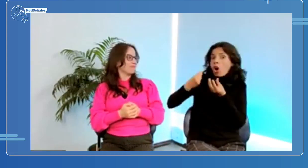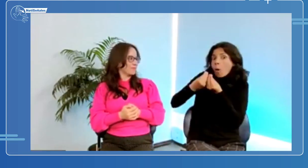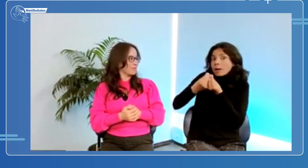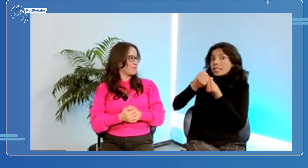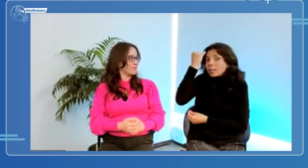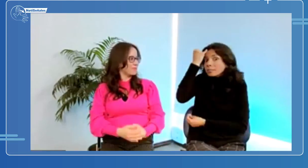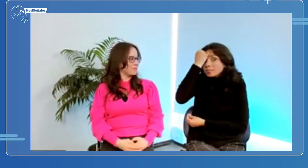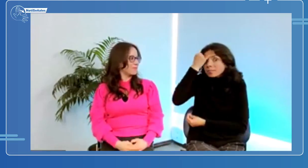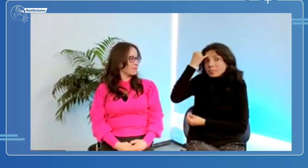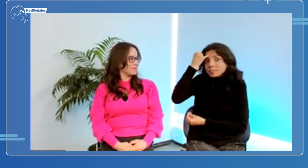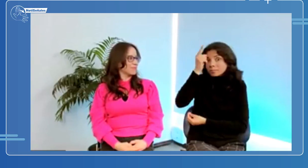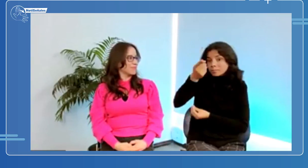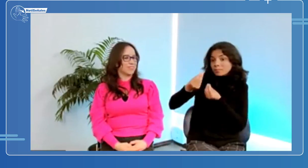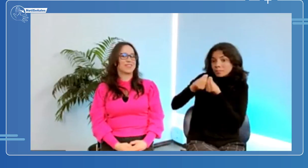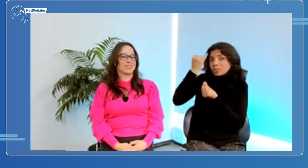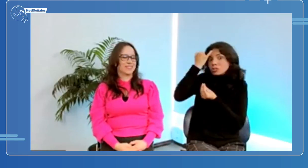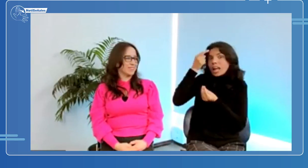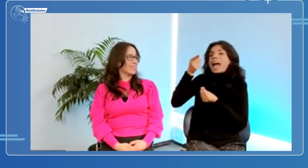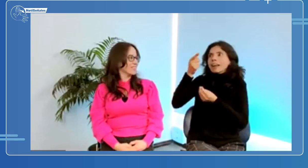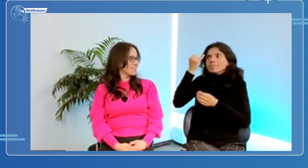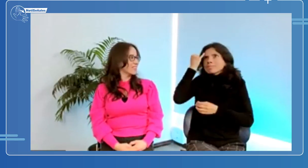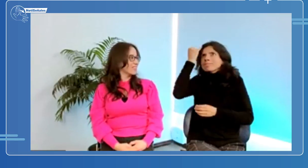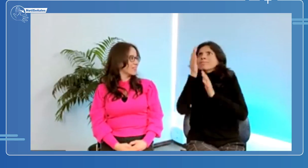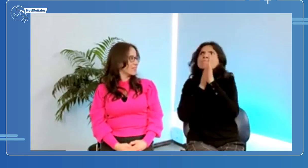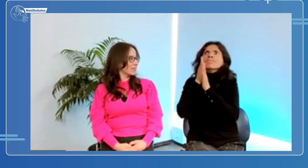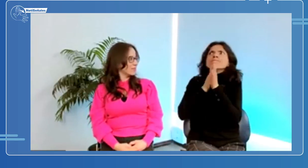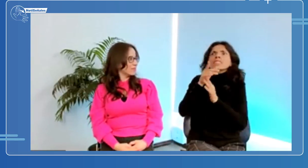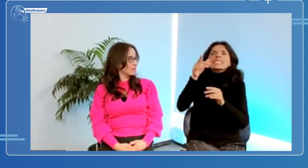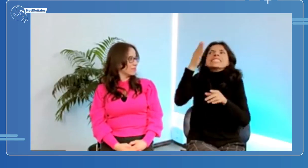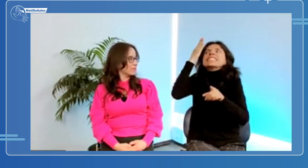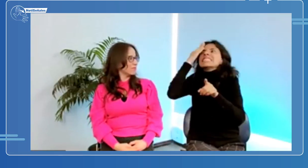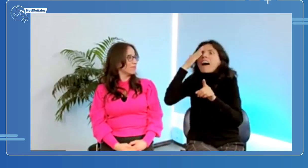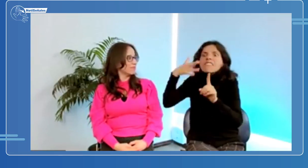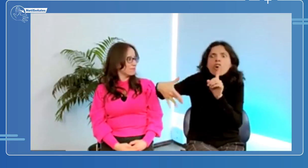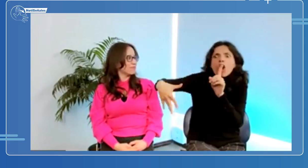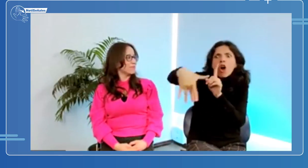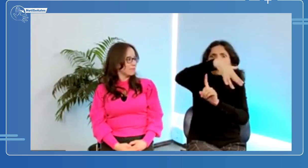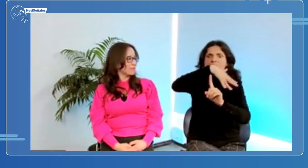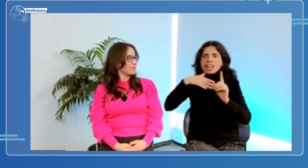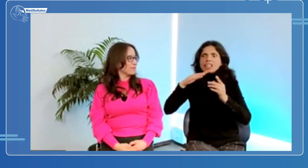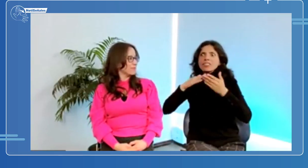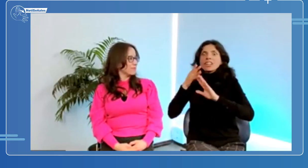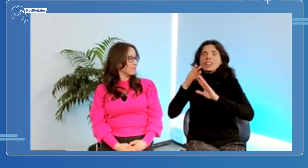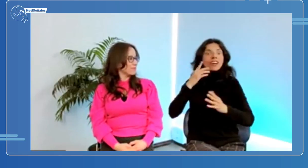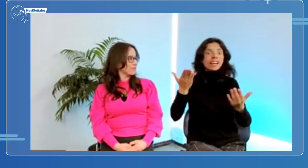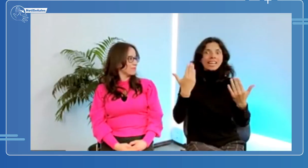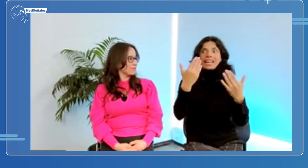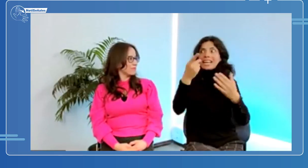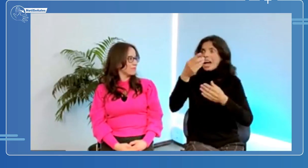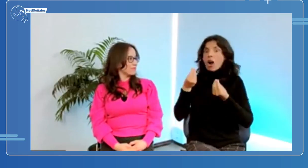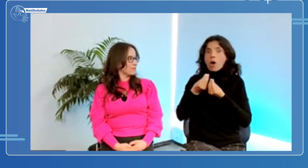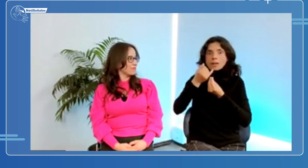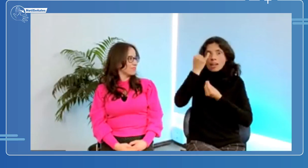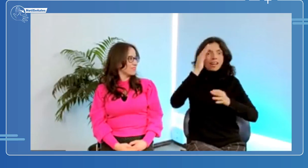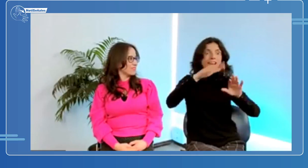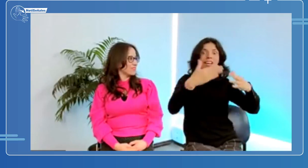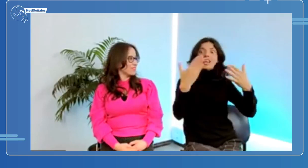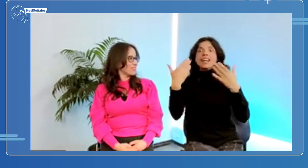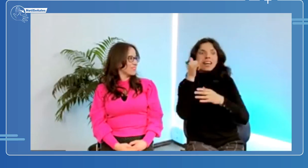las entidades y pues claro, estábamos pendientes como ellos que saben el concepto, pues claro, con